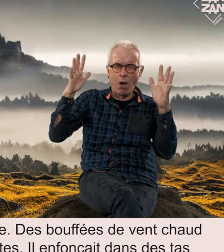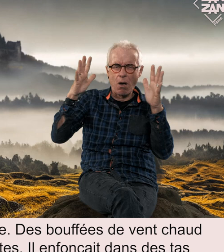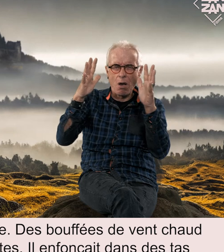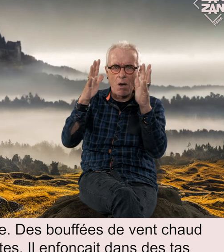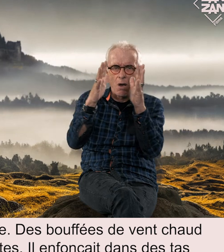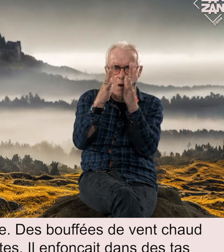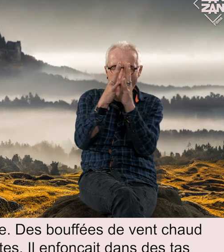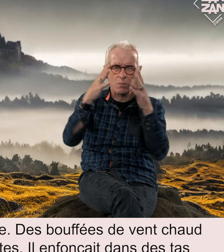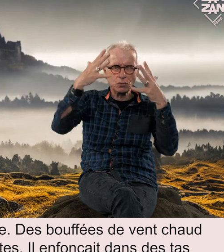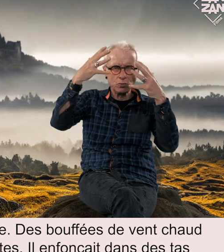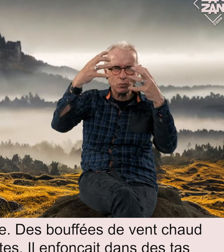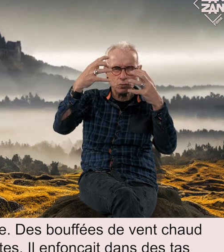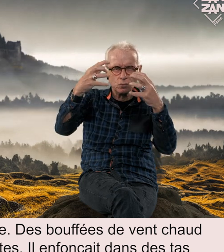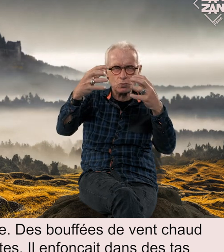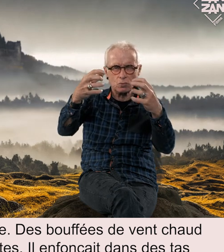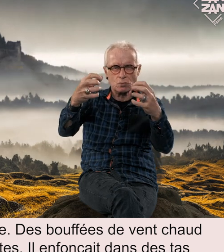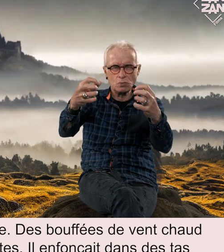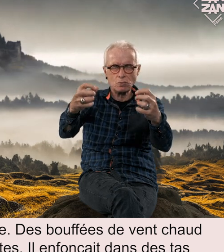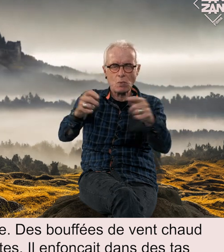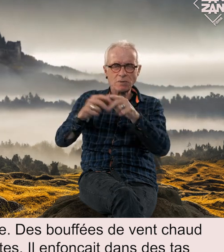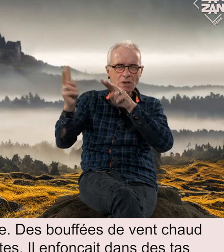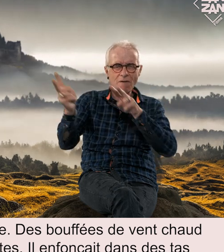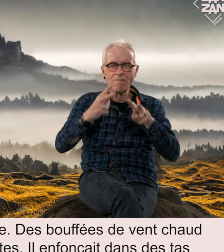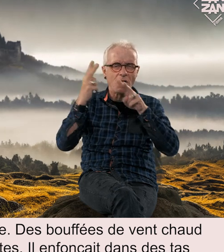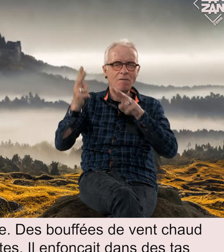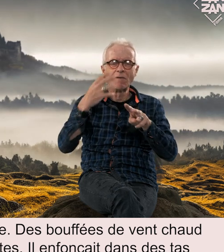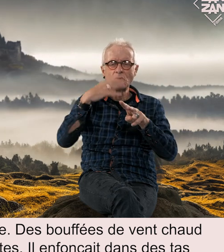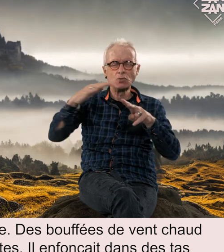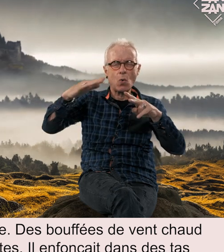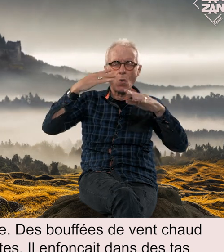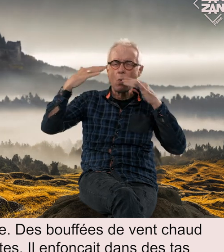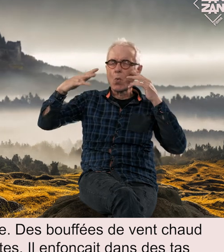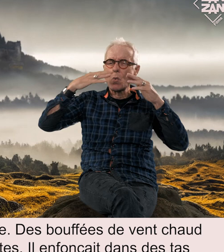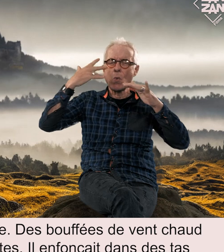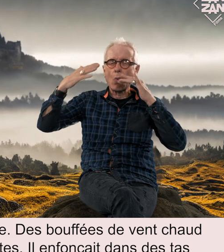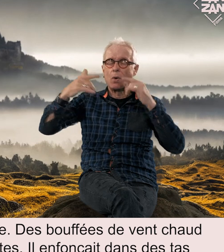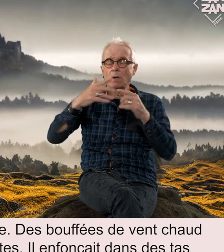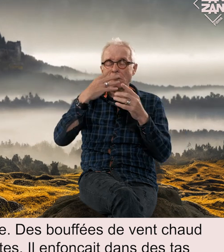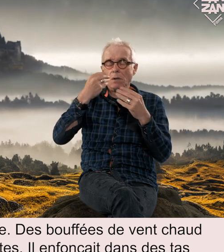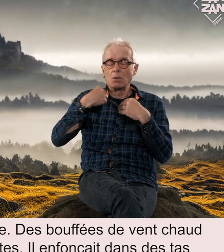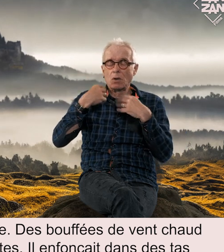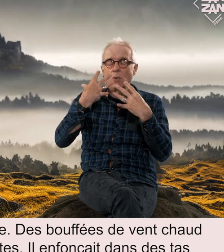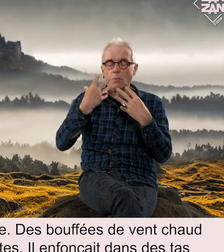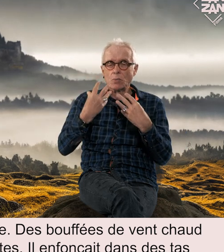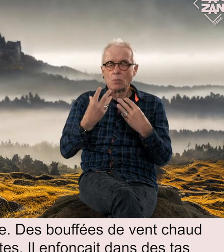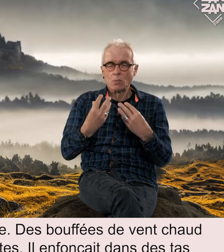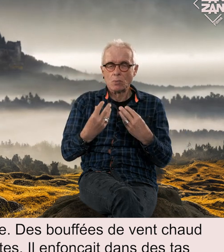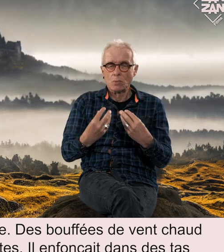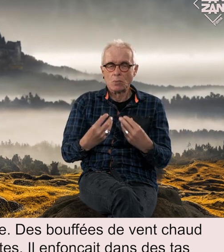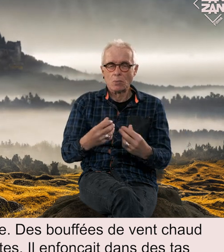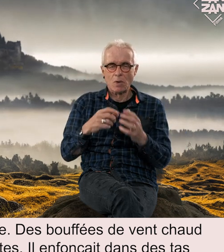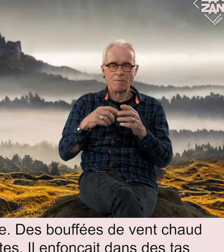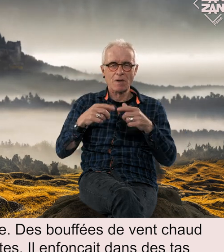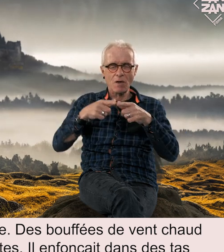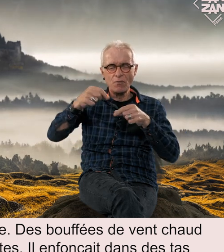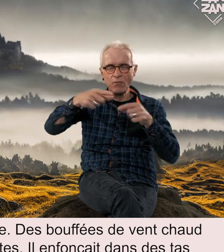l'obscurité devint profonde. Des bouffées de vent chauds passaient, pleines de senteurs amollissantes. Il enfonçait dans des tas de